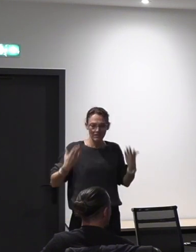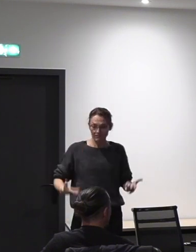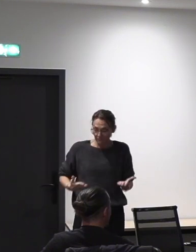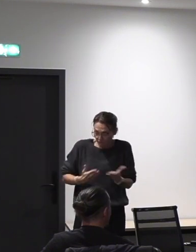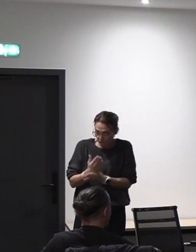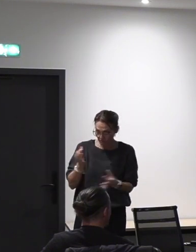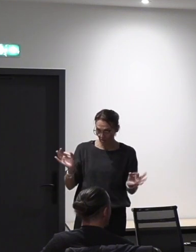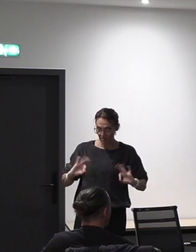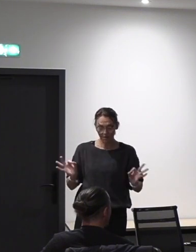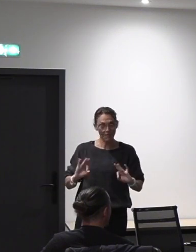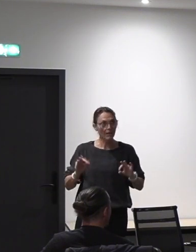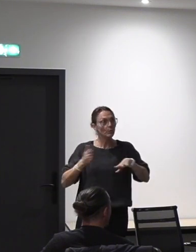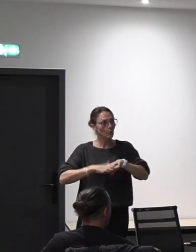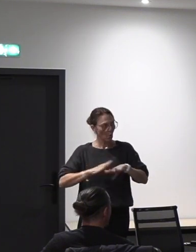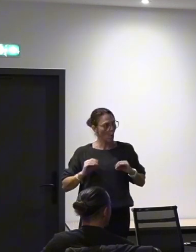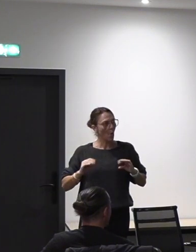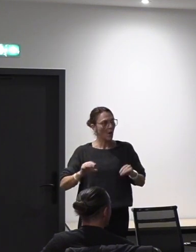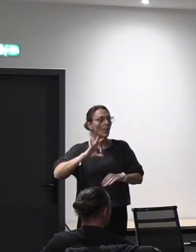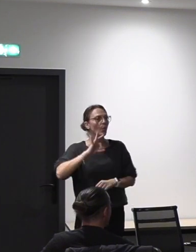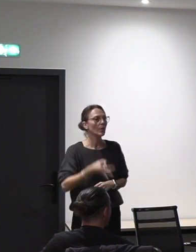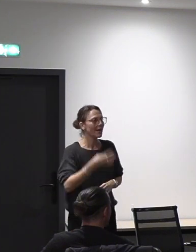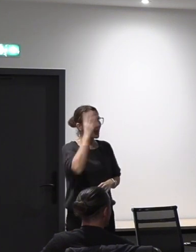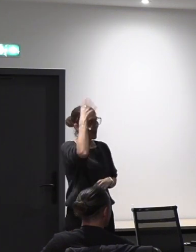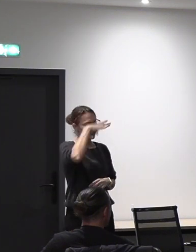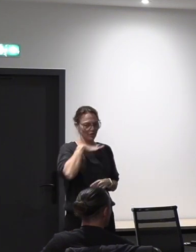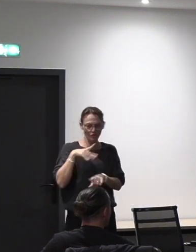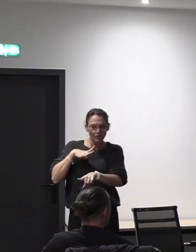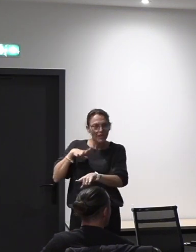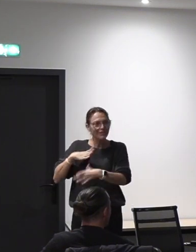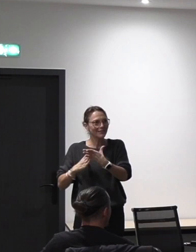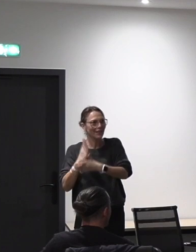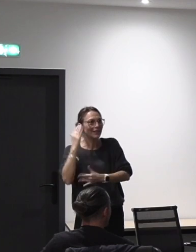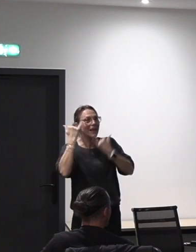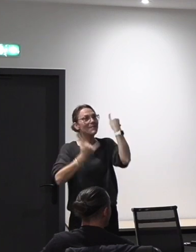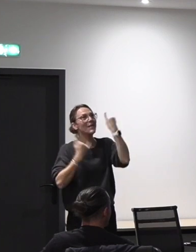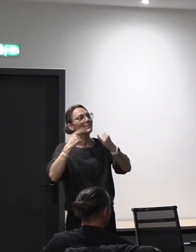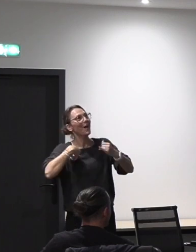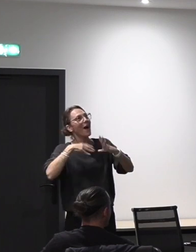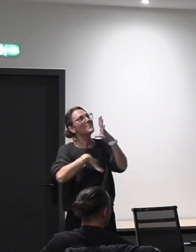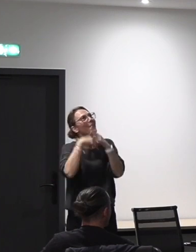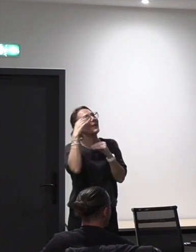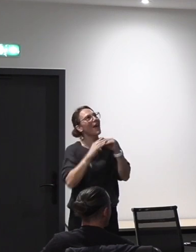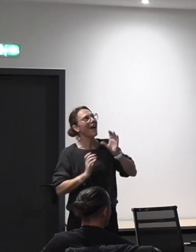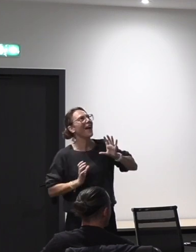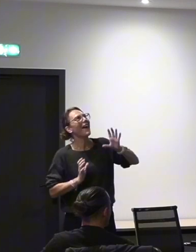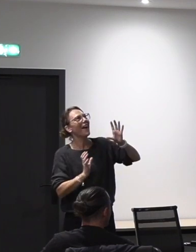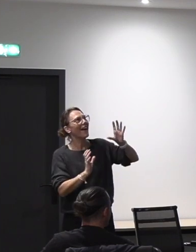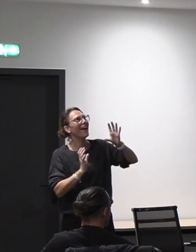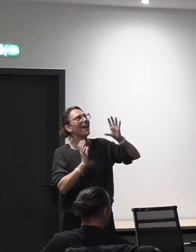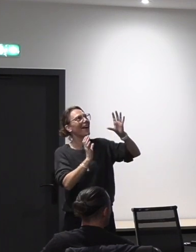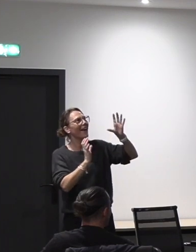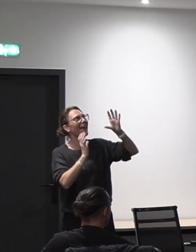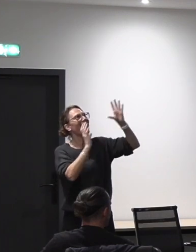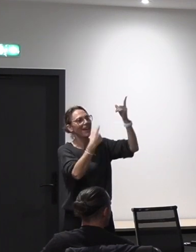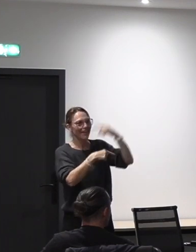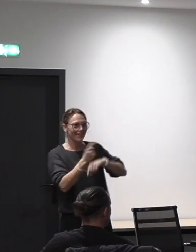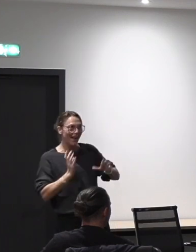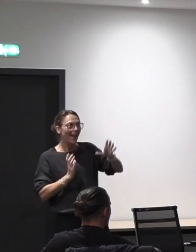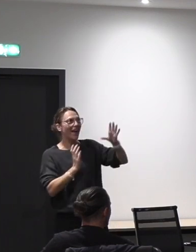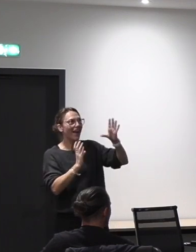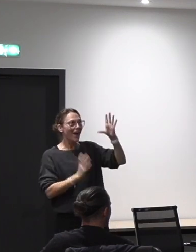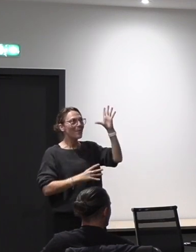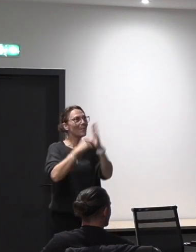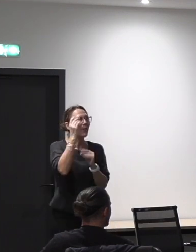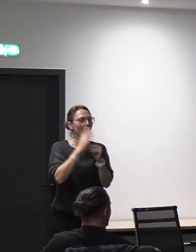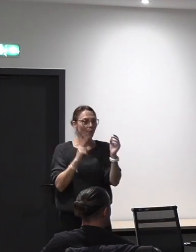pas de sens. Et en fait, Camus dit, par métaphore, on peut imaginer Sisyphe heureux, si on considère que la vie humaine pourrait se comparer